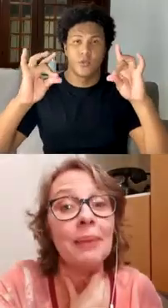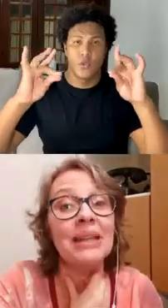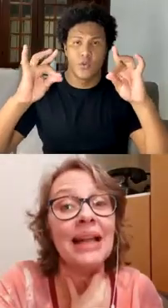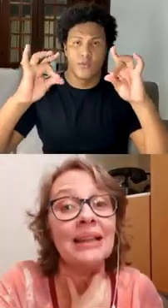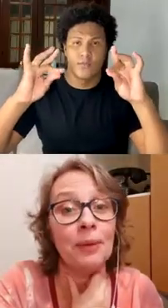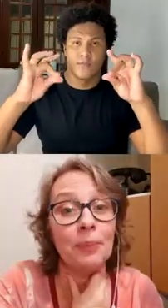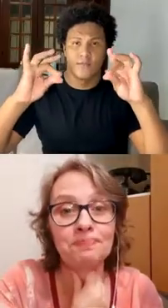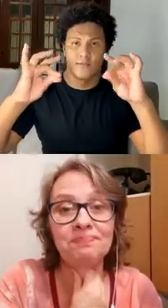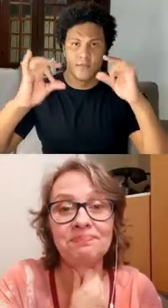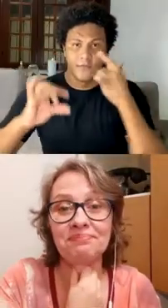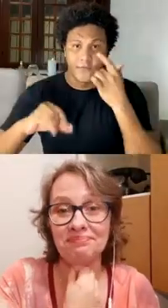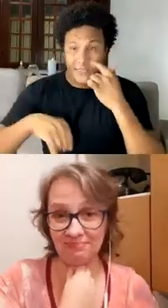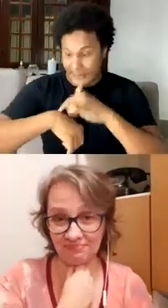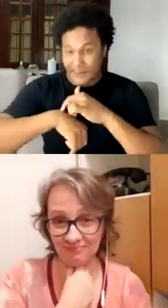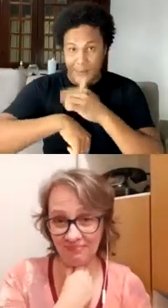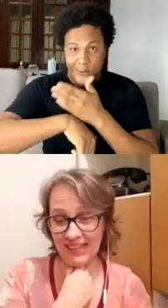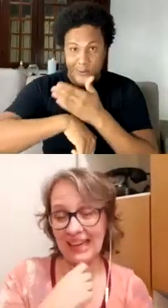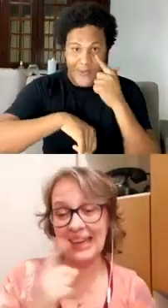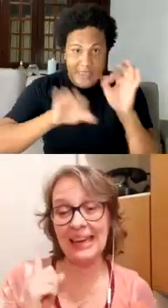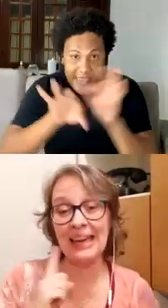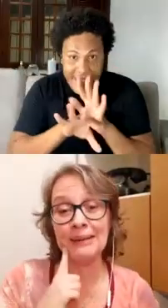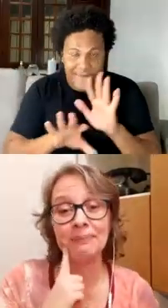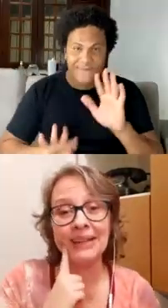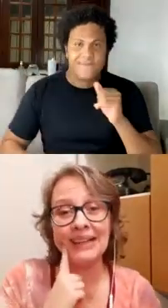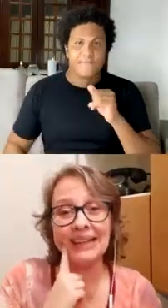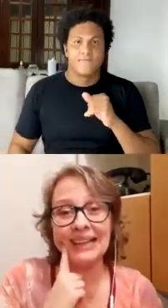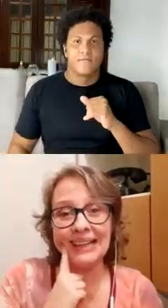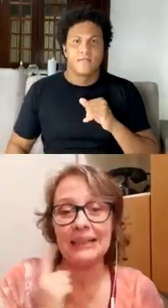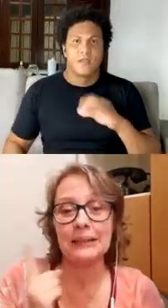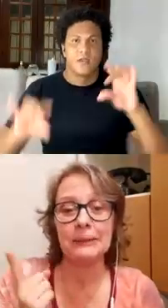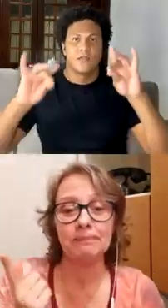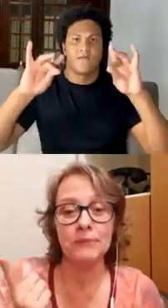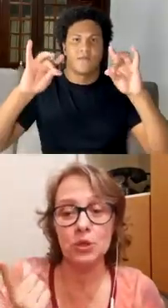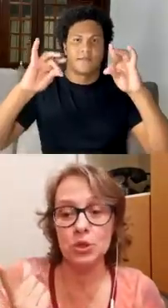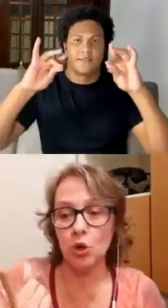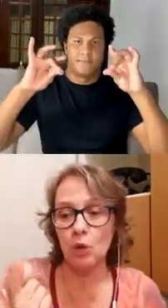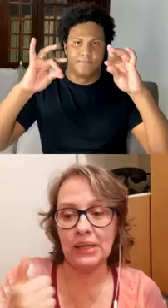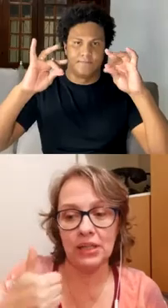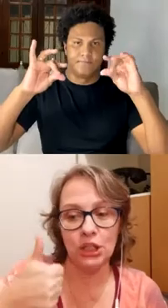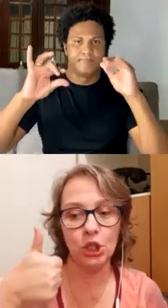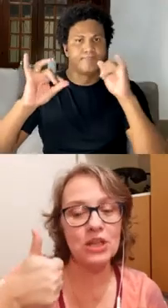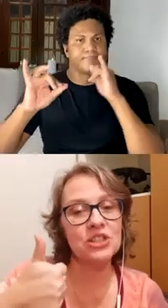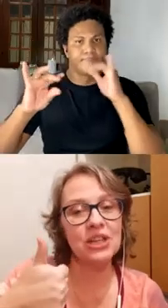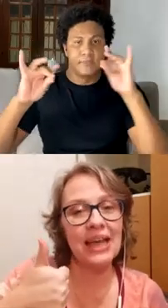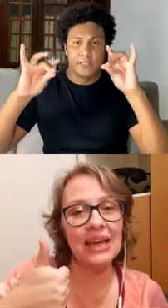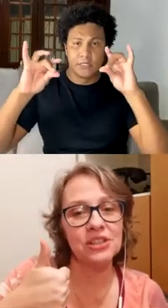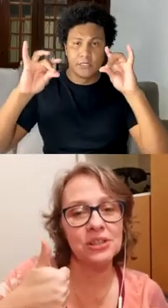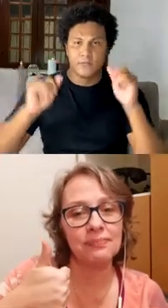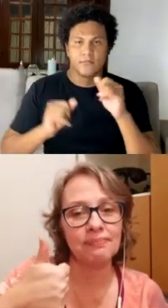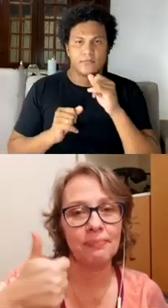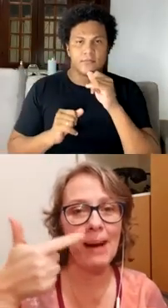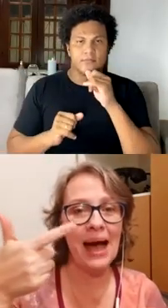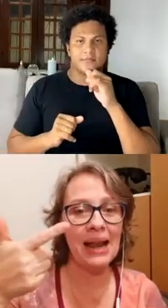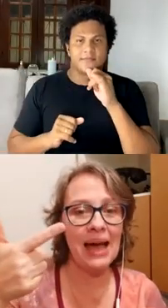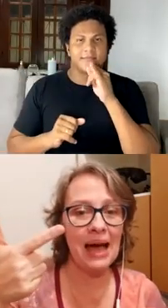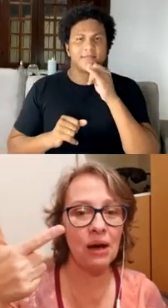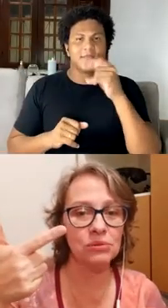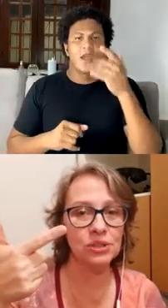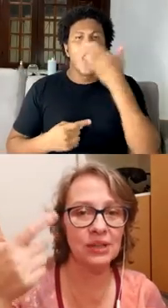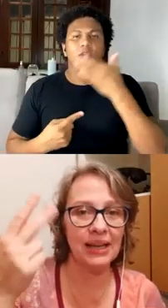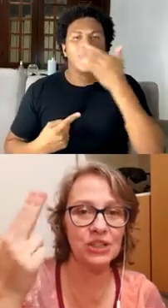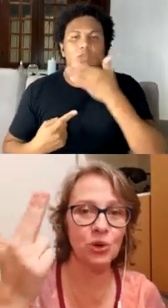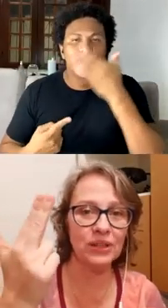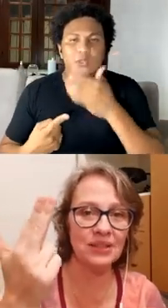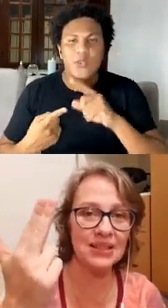Vamos ver se eu consigo terminar a tempo. sobre doce de leite, bala